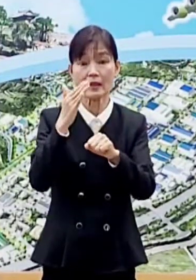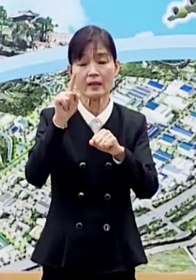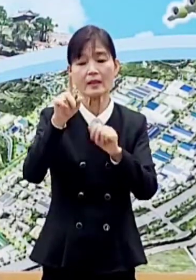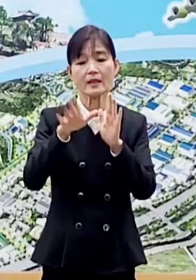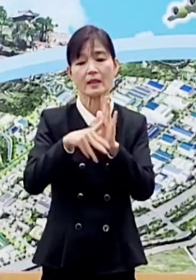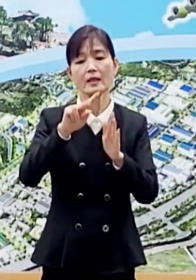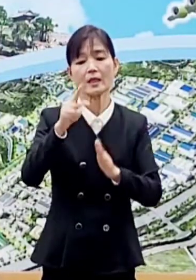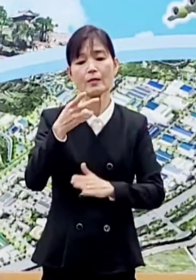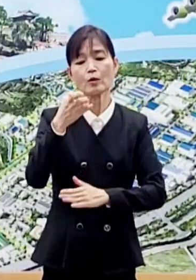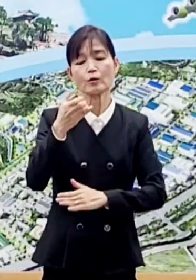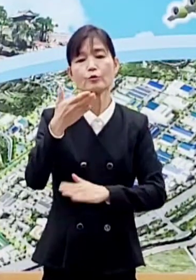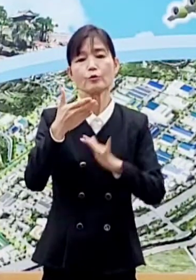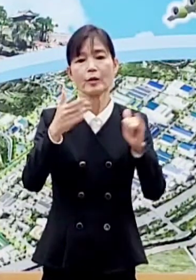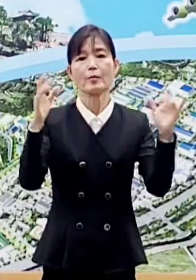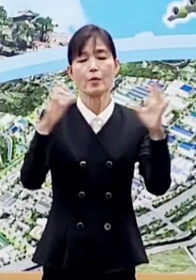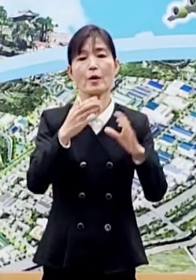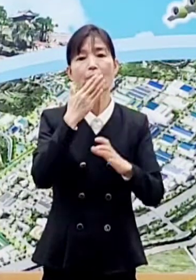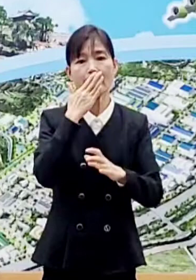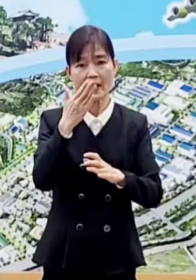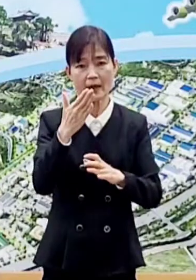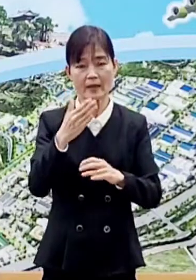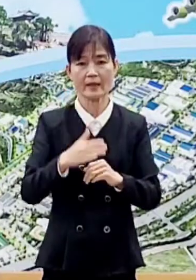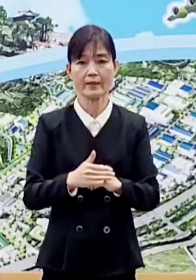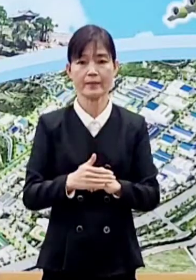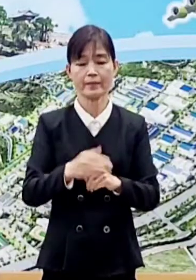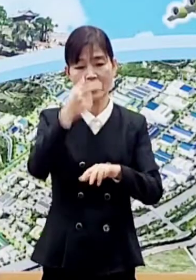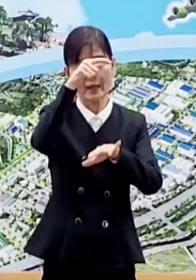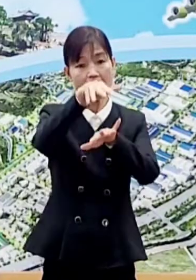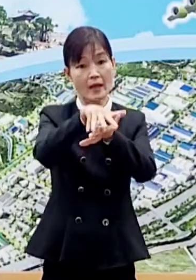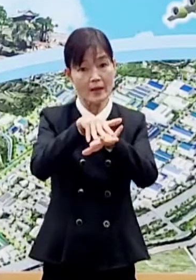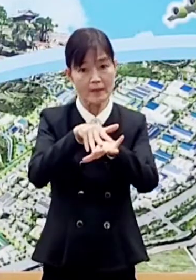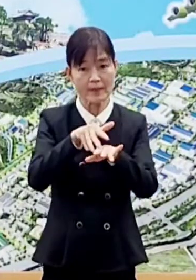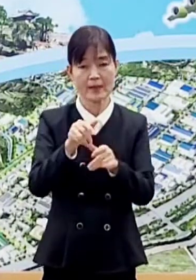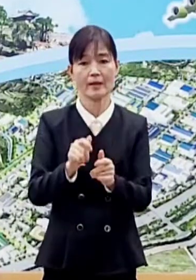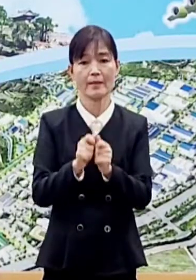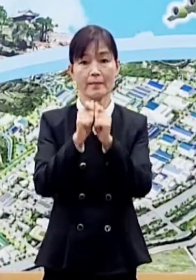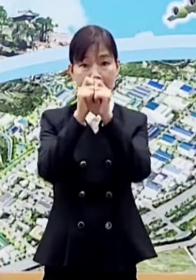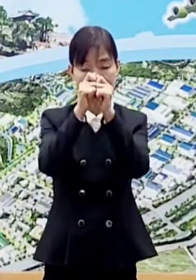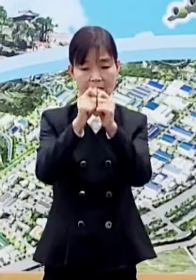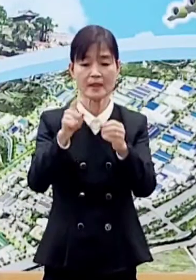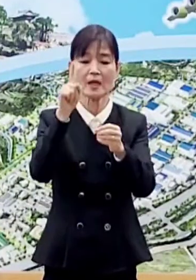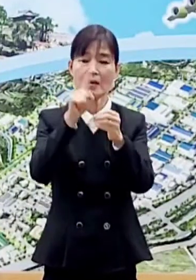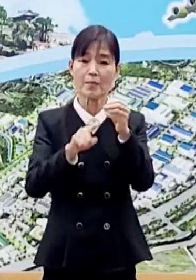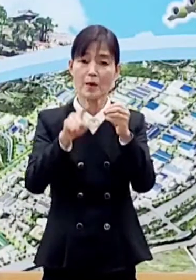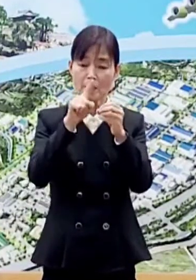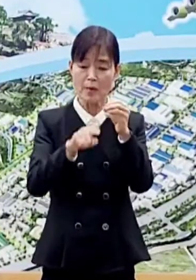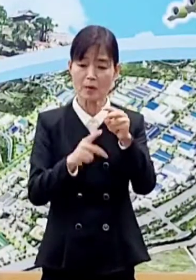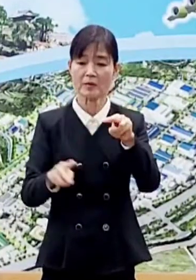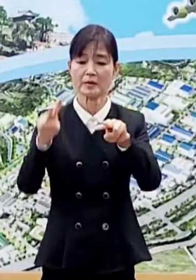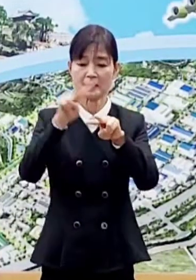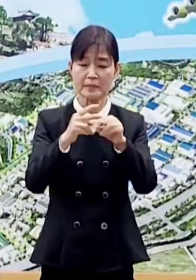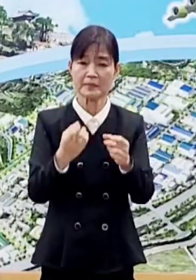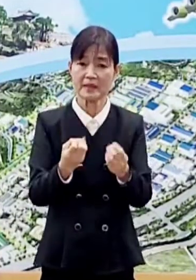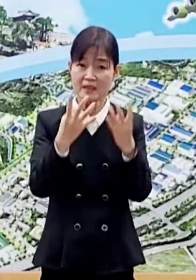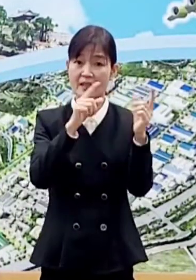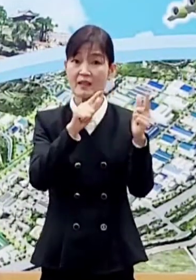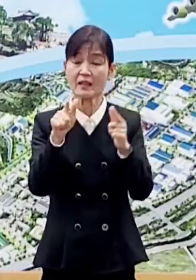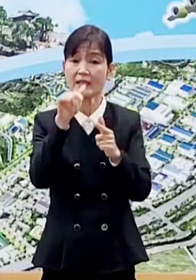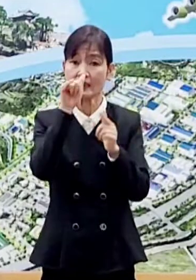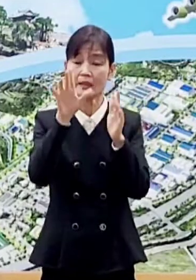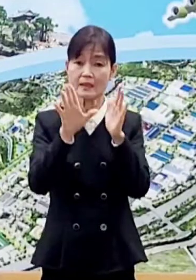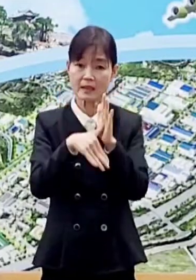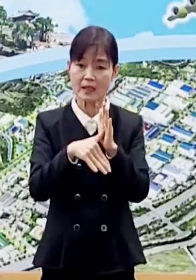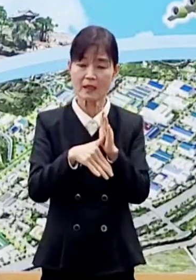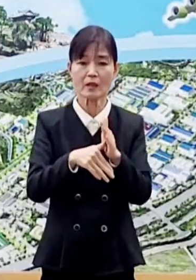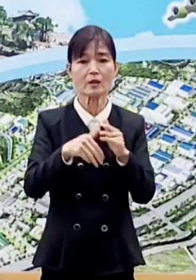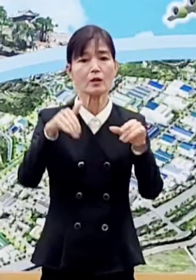299명까지 가능합니다. 예배, 미사, 법회, 시일식 등 정규 종교 활동은 수용